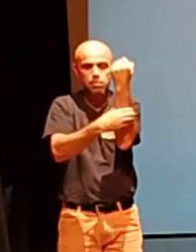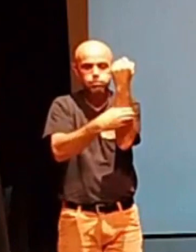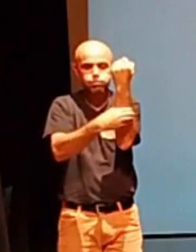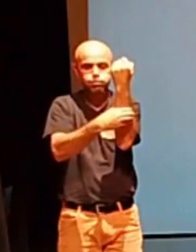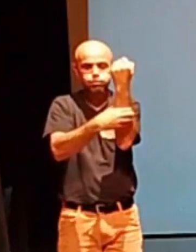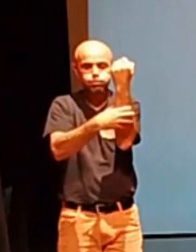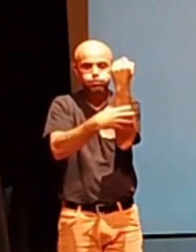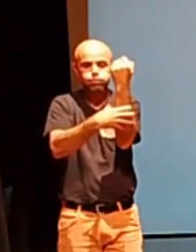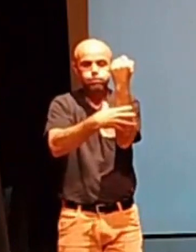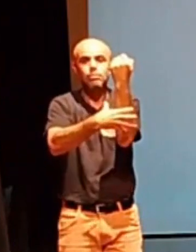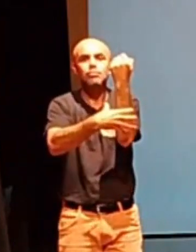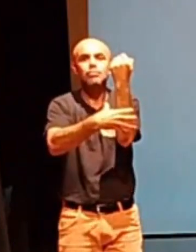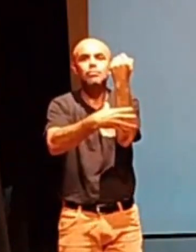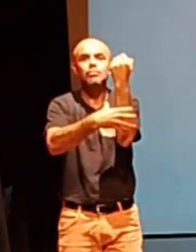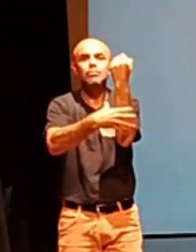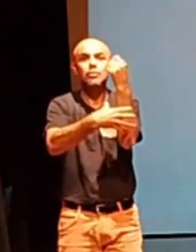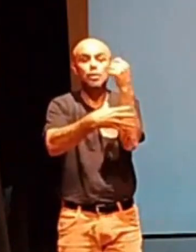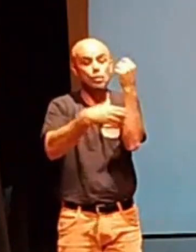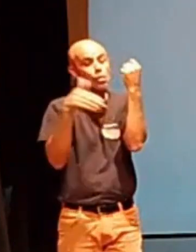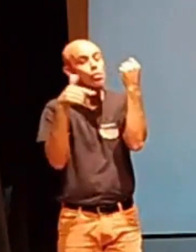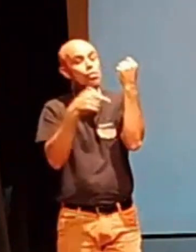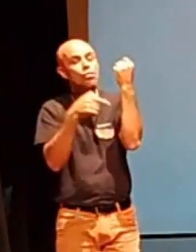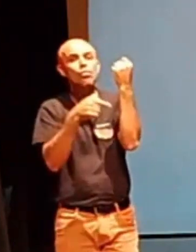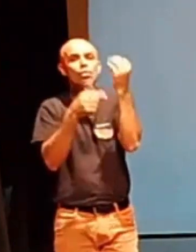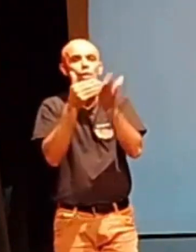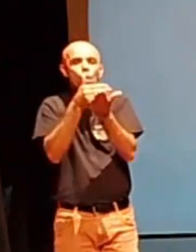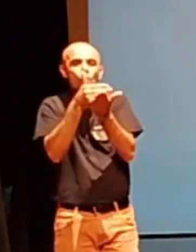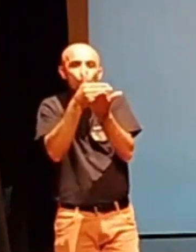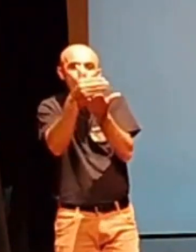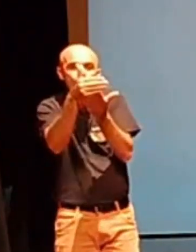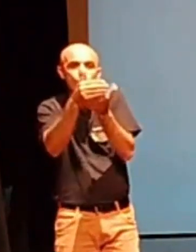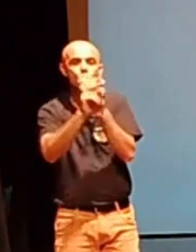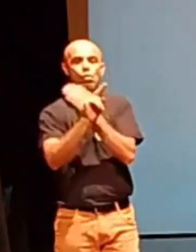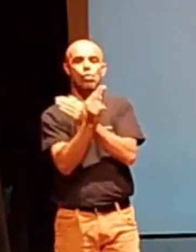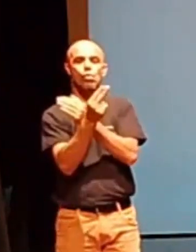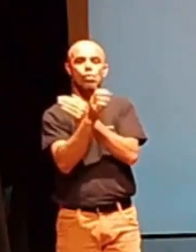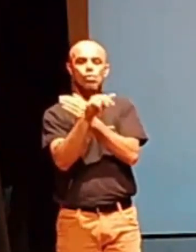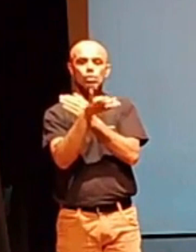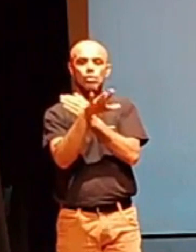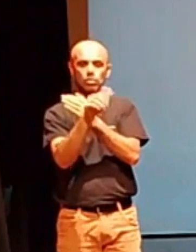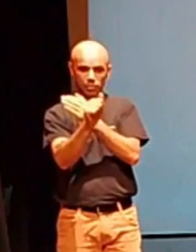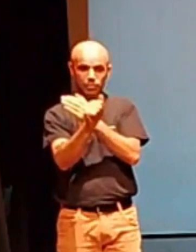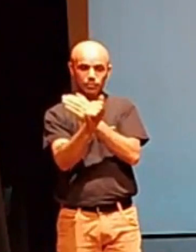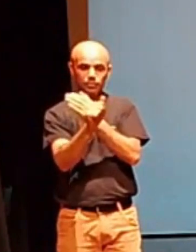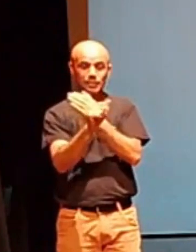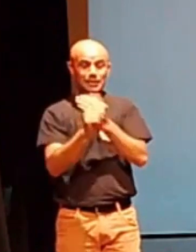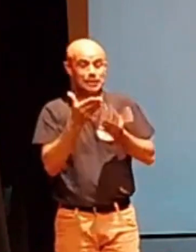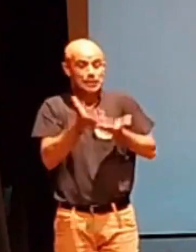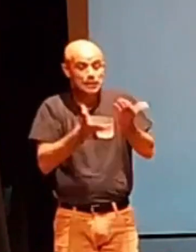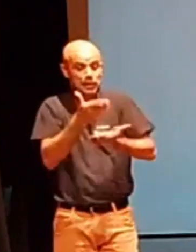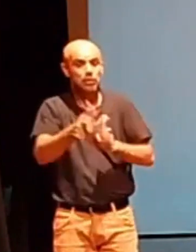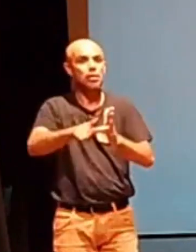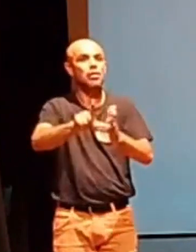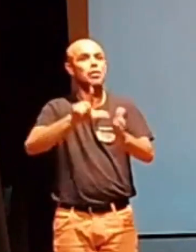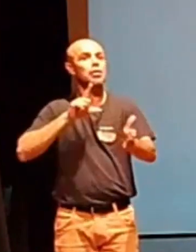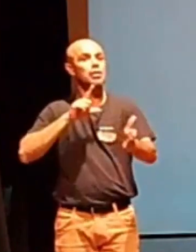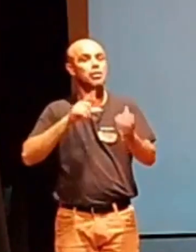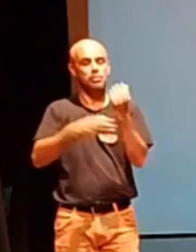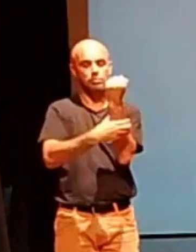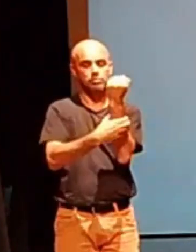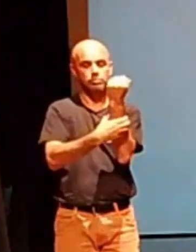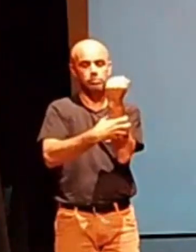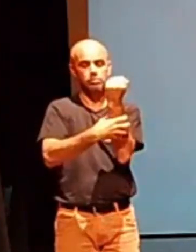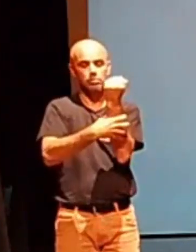à raiz nervosa, a gente já tem um princípio de hérnia de disco, que se não tratada, vai virar uma